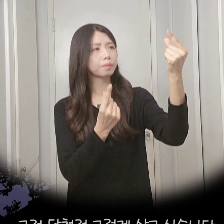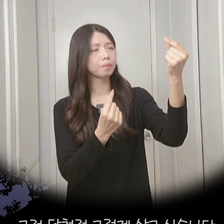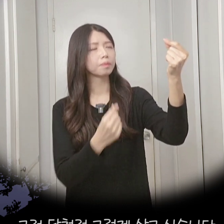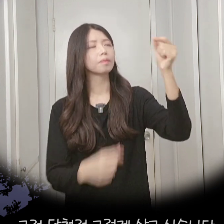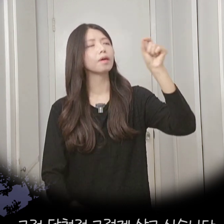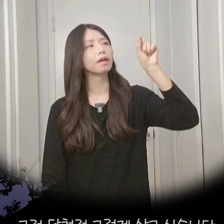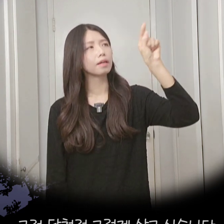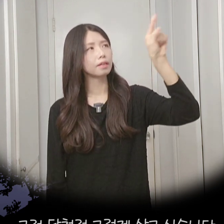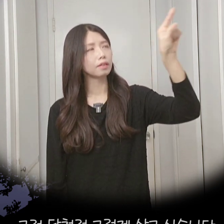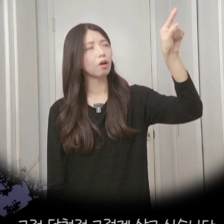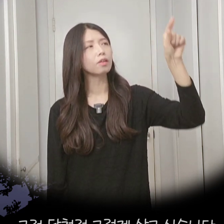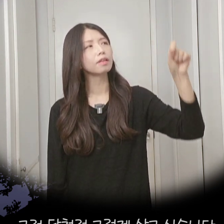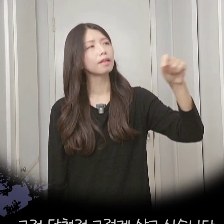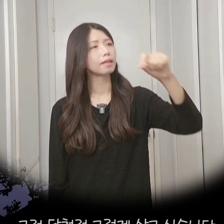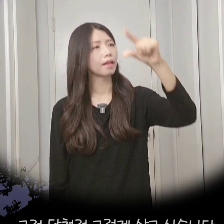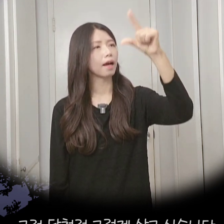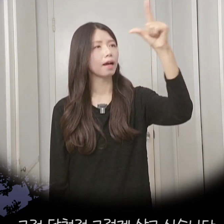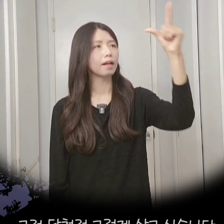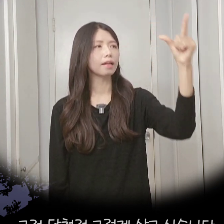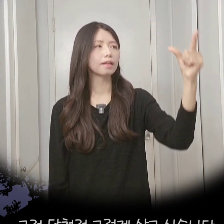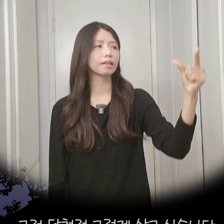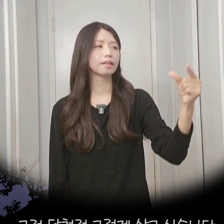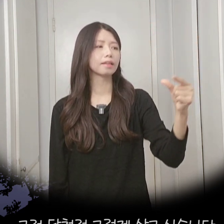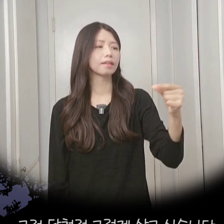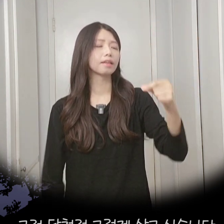달처럼 그런